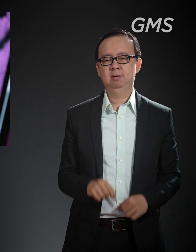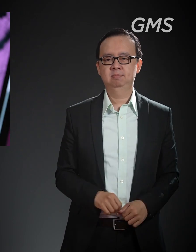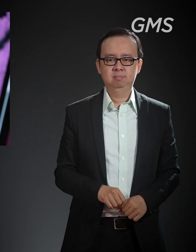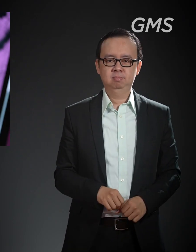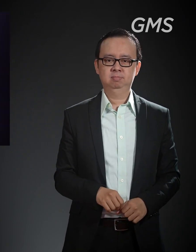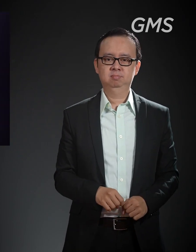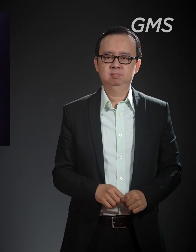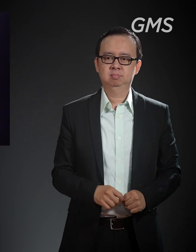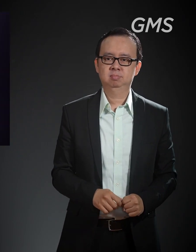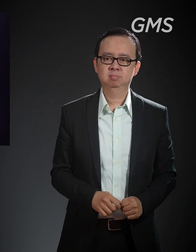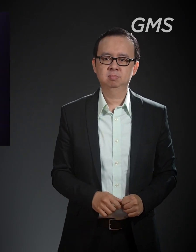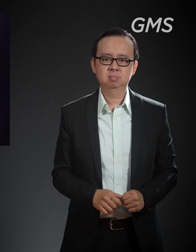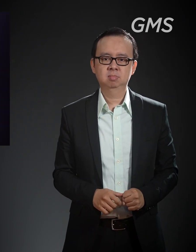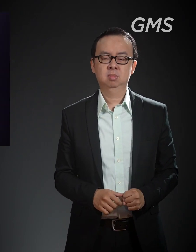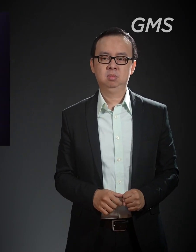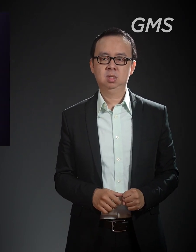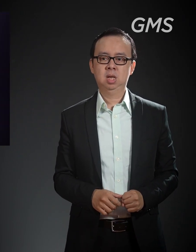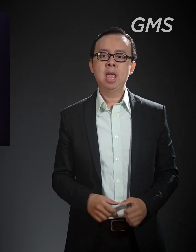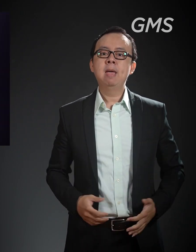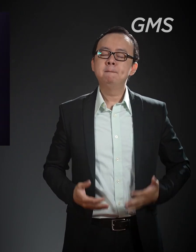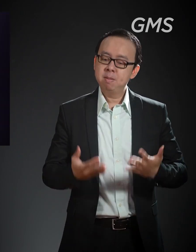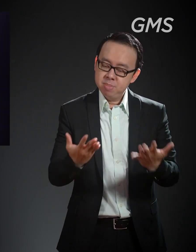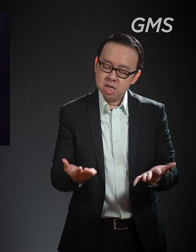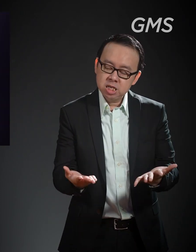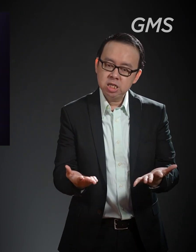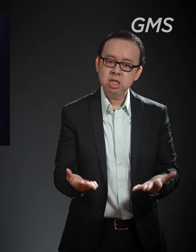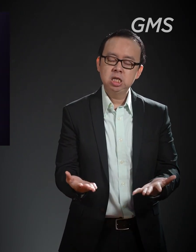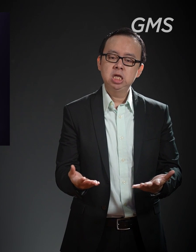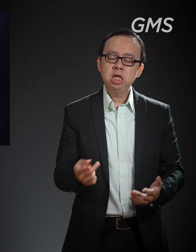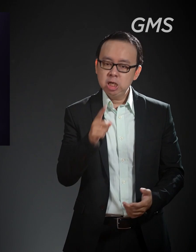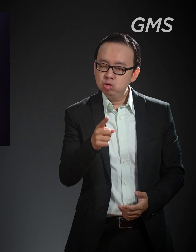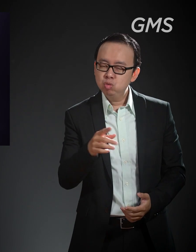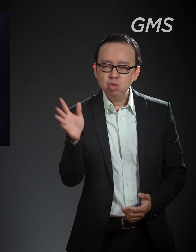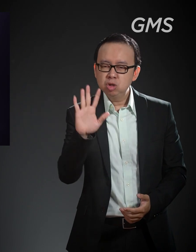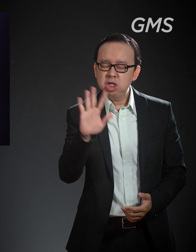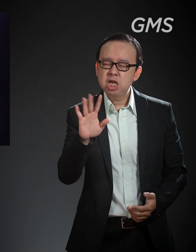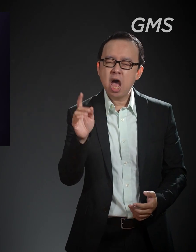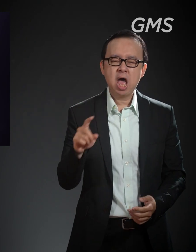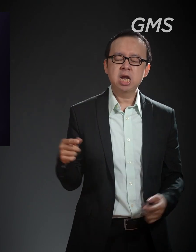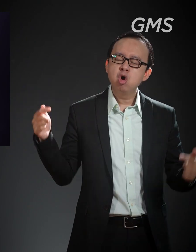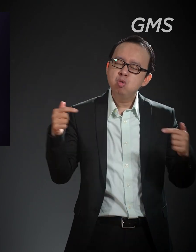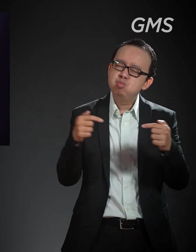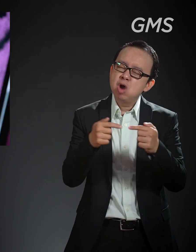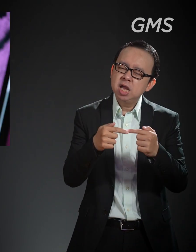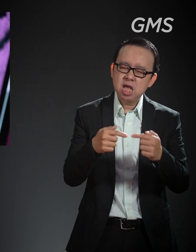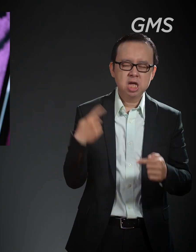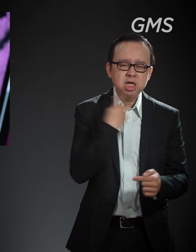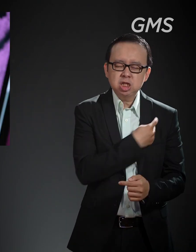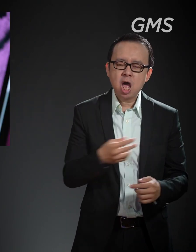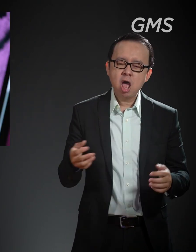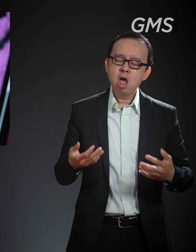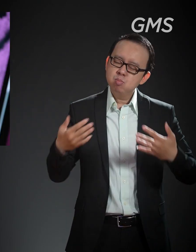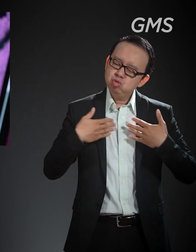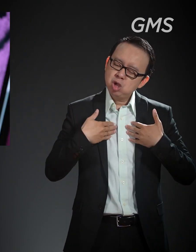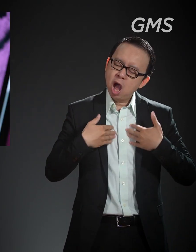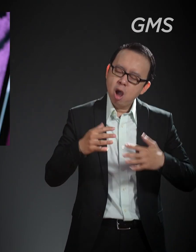kita inginkan. Ternyata memberi gak ada hubungannya dengan how much you have or how little you have. Kita bisa jatuh